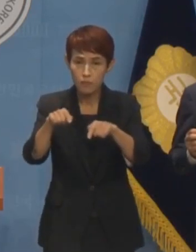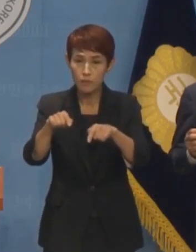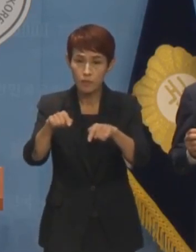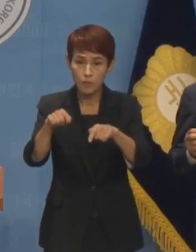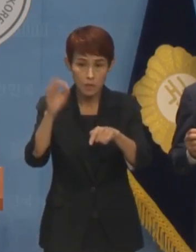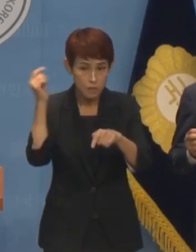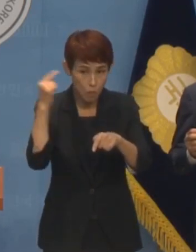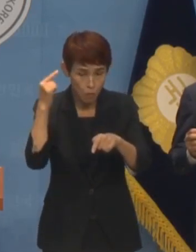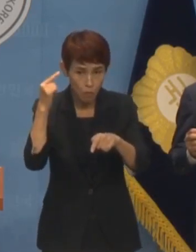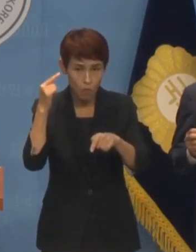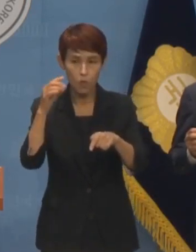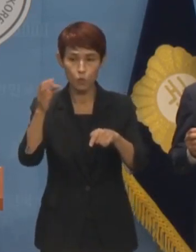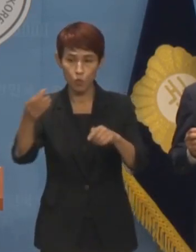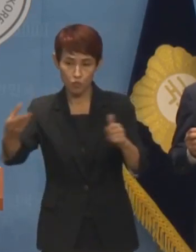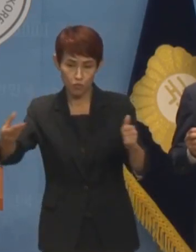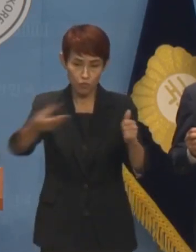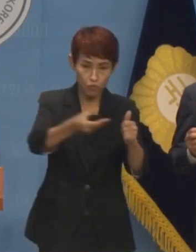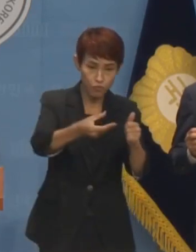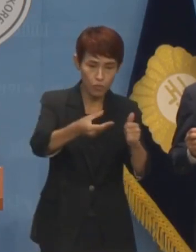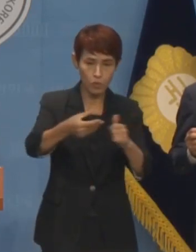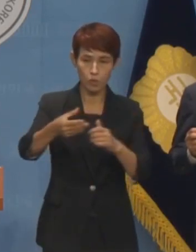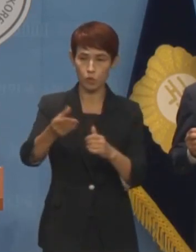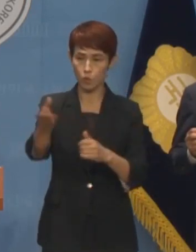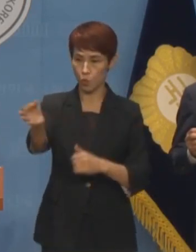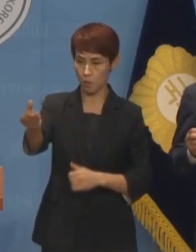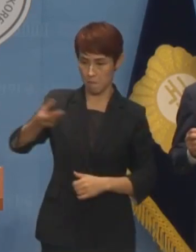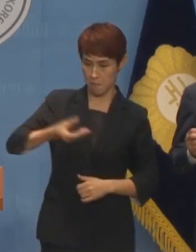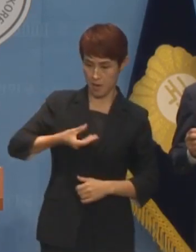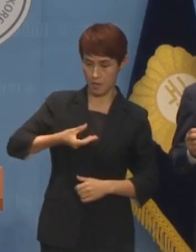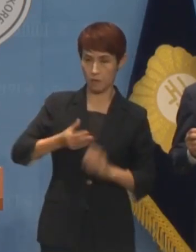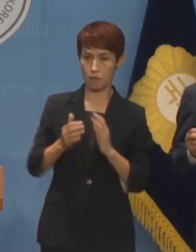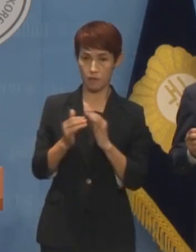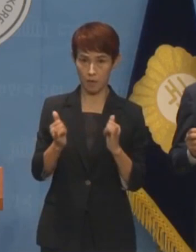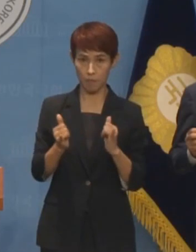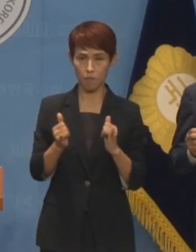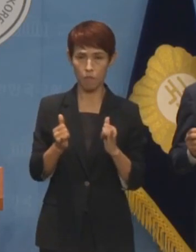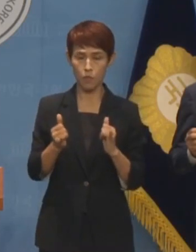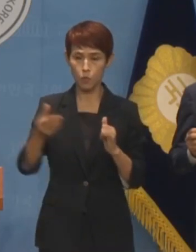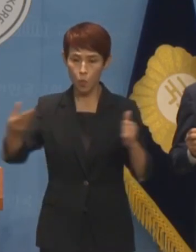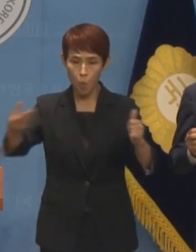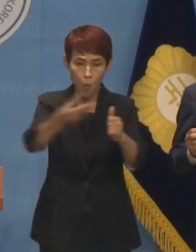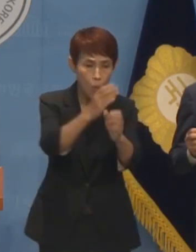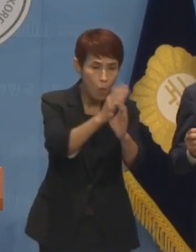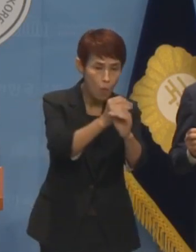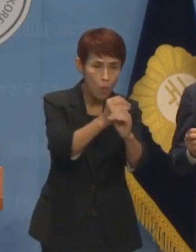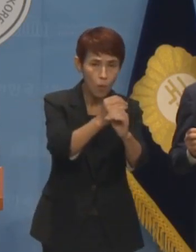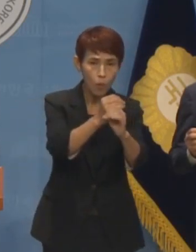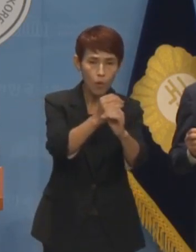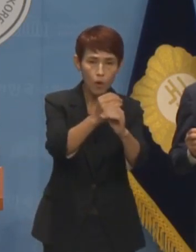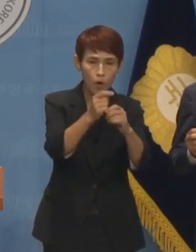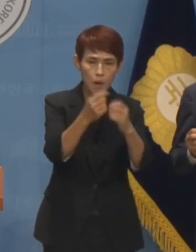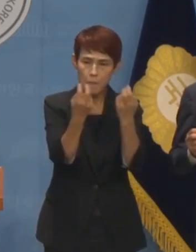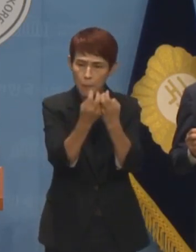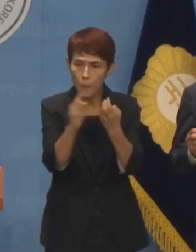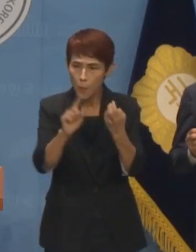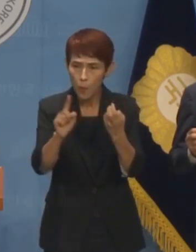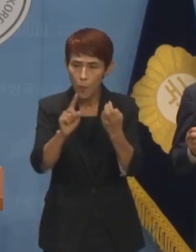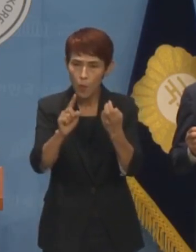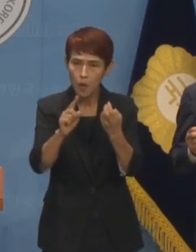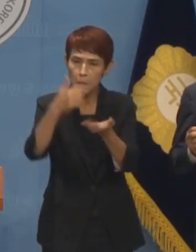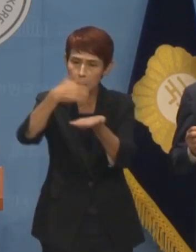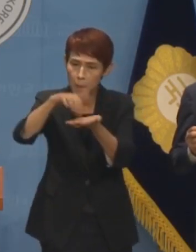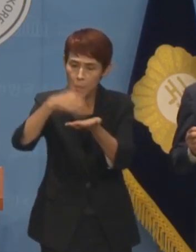의도, 돈을 준 사람과 받은 사람의 면면, 돈을 건넨 시기, 구체적인 방법과